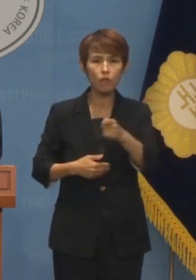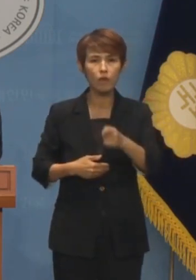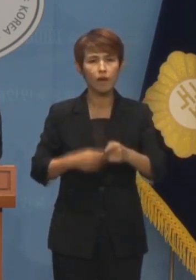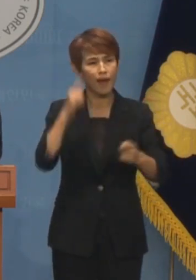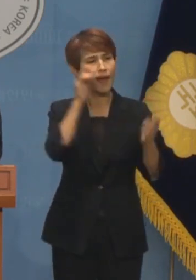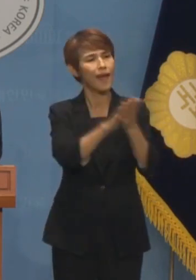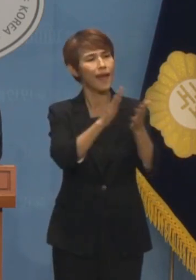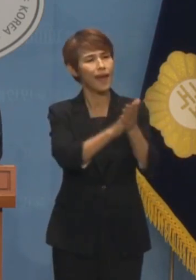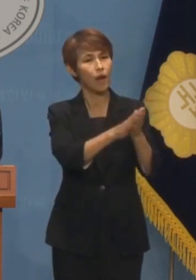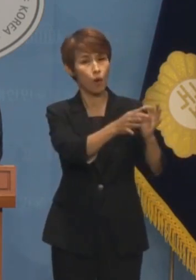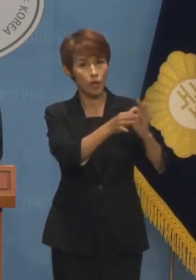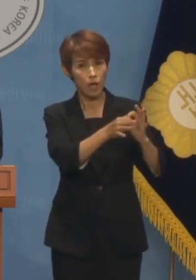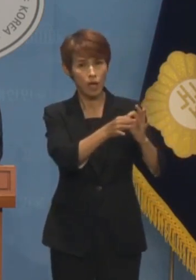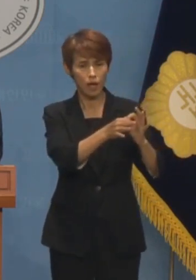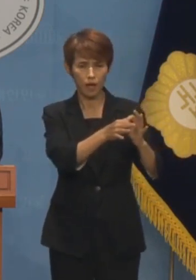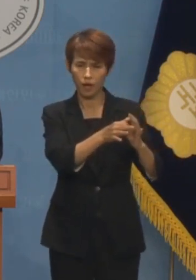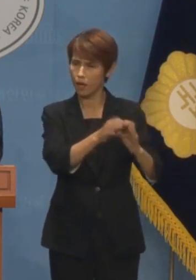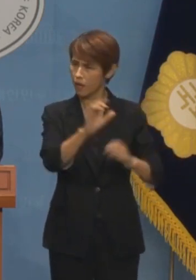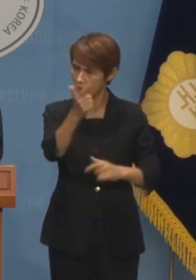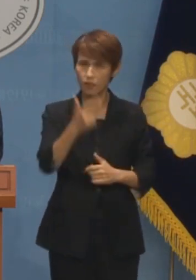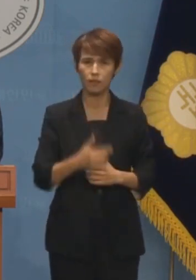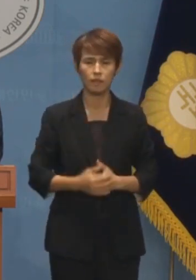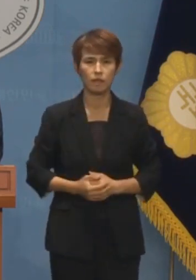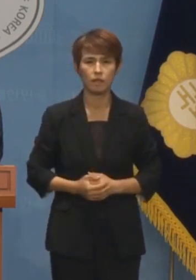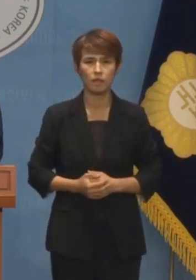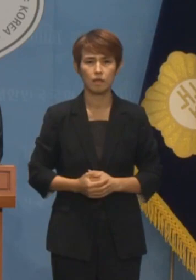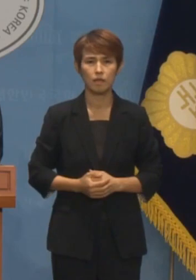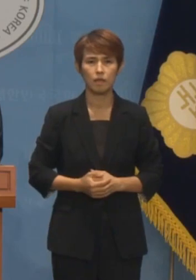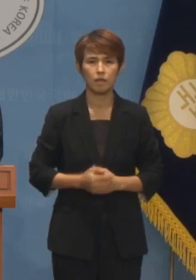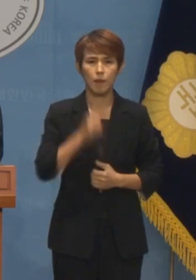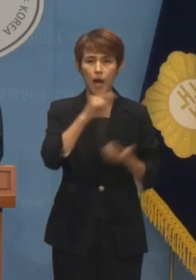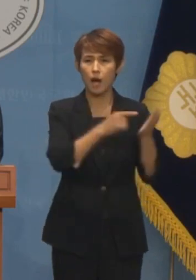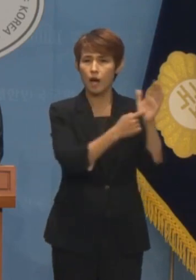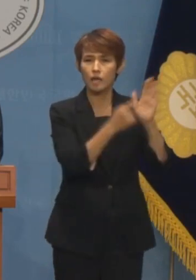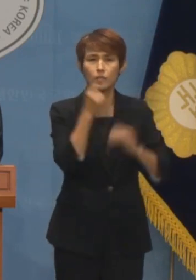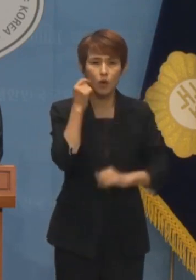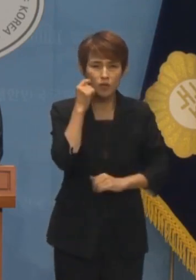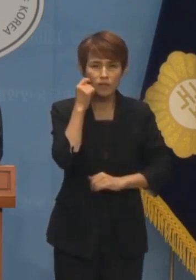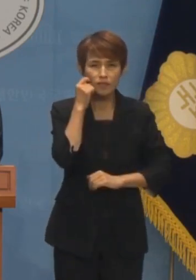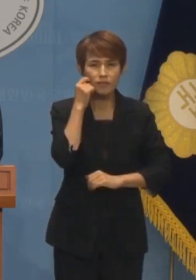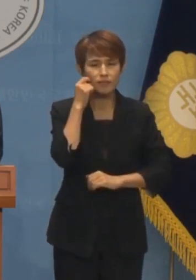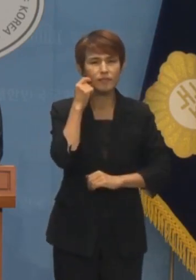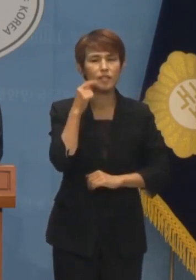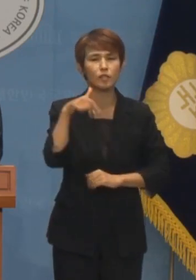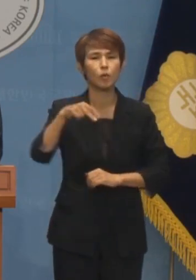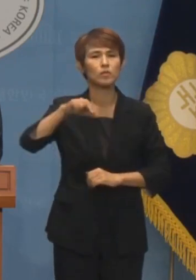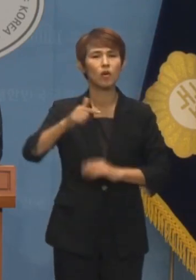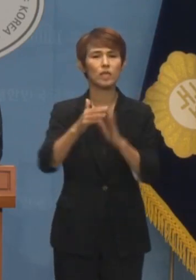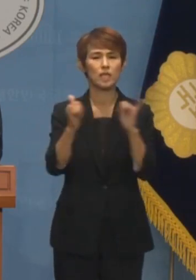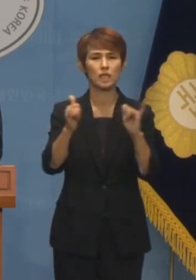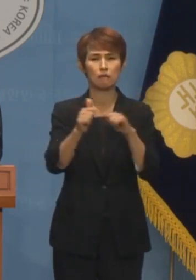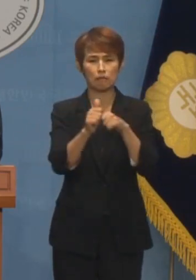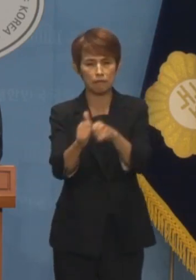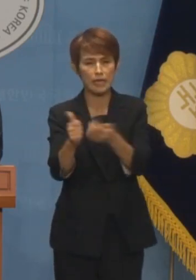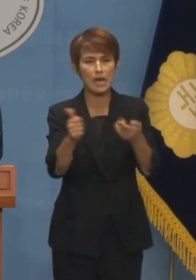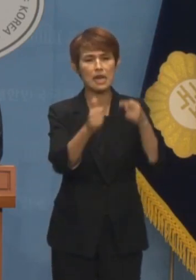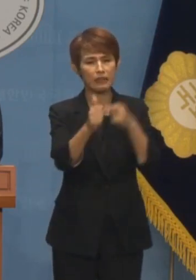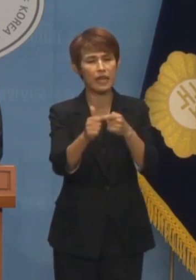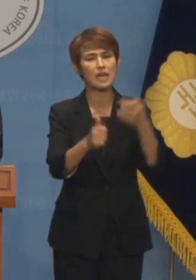않아도 아는 관계가 되었습니까? 표현하지는 못하지만 마음으로는 조선인 강제노동을 인정하고